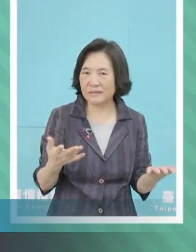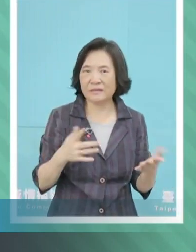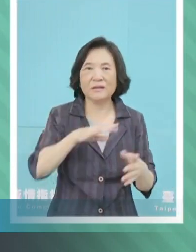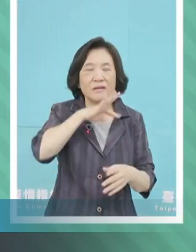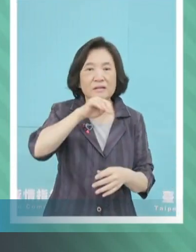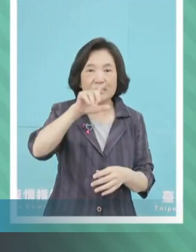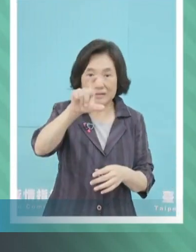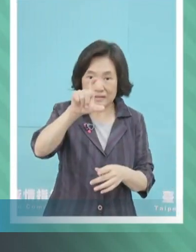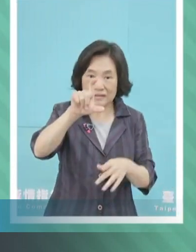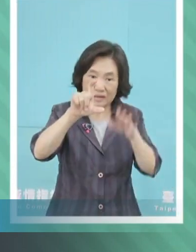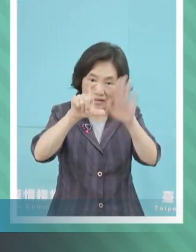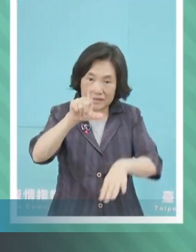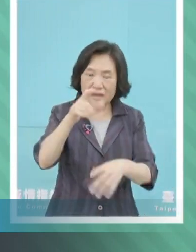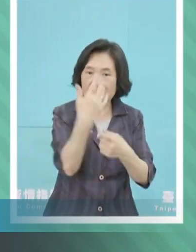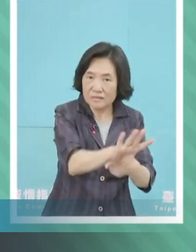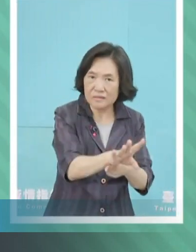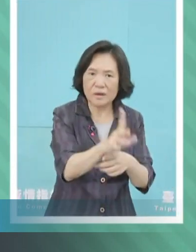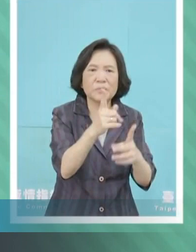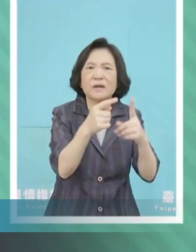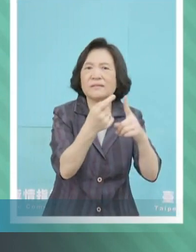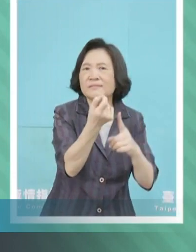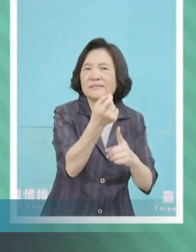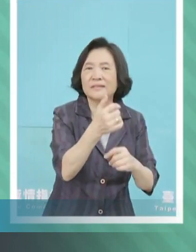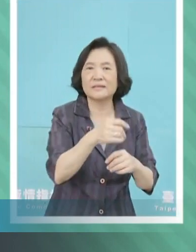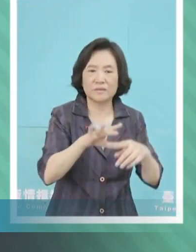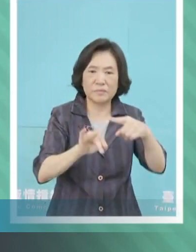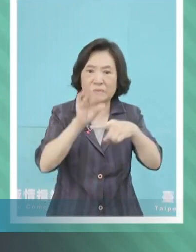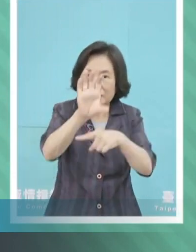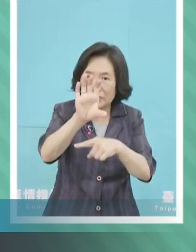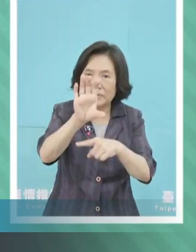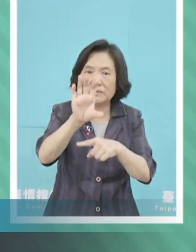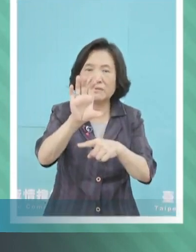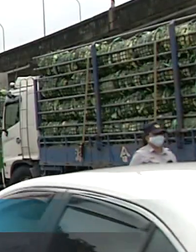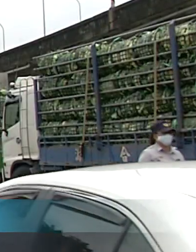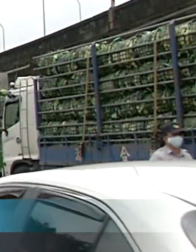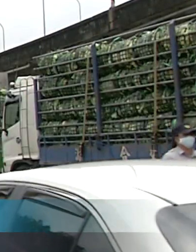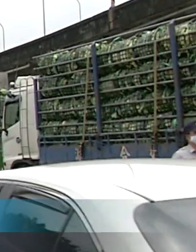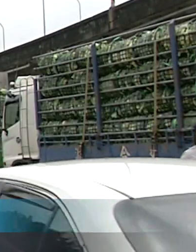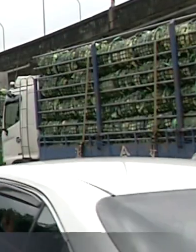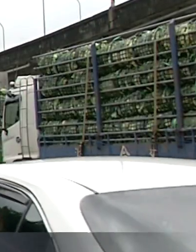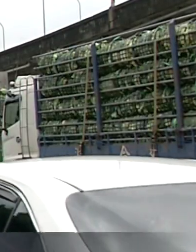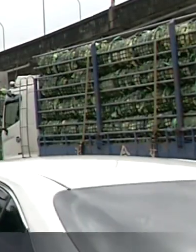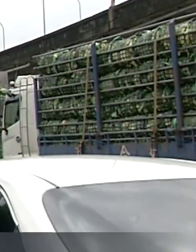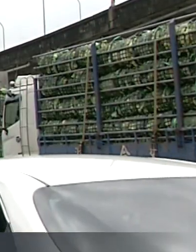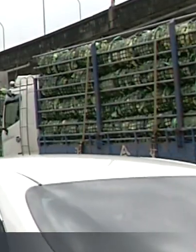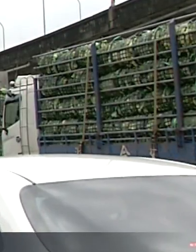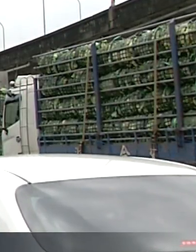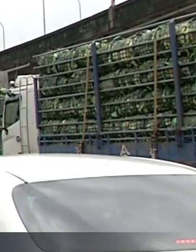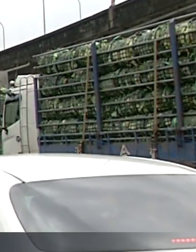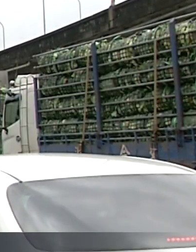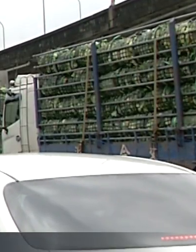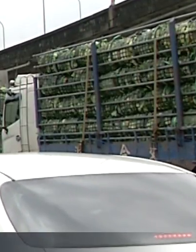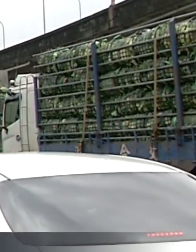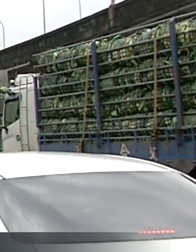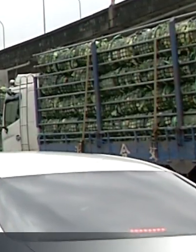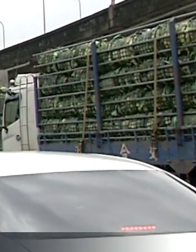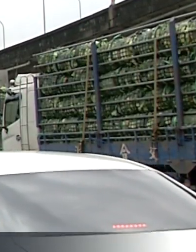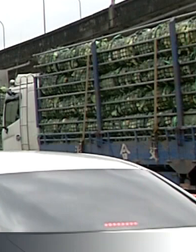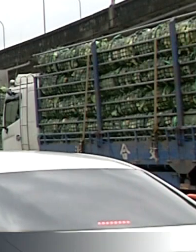很低嘞。你看我们90%的在60岁以上。 台北市群聚疫情接连而来，柯文哲坚持不公布疫调，